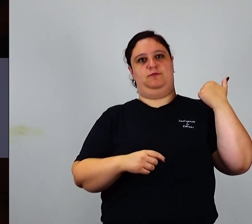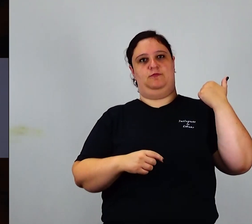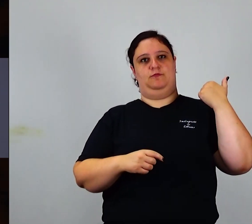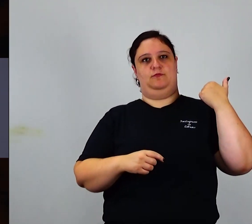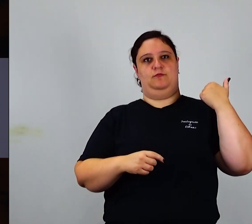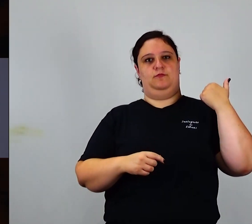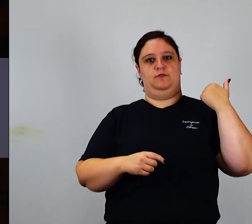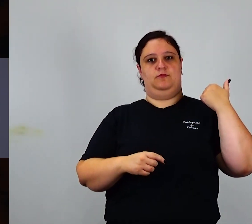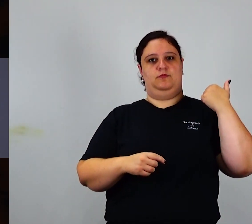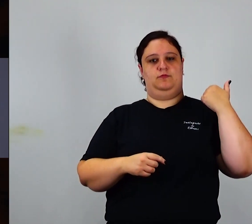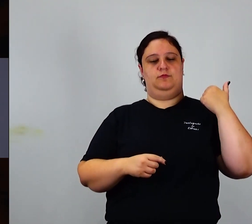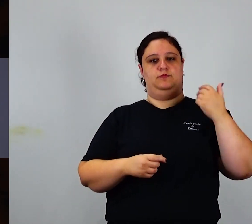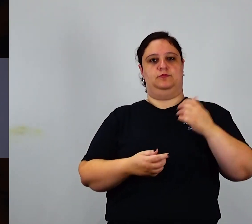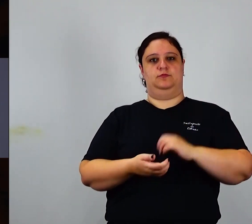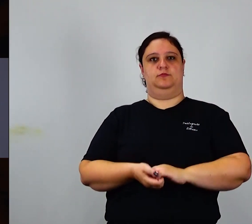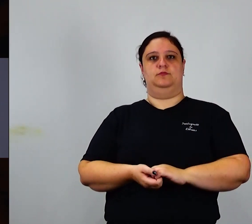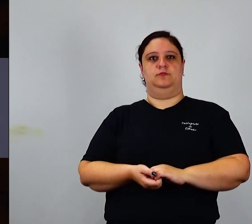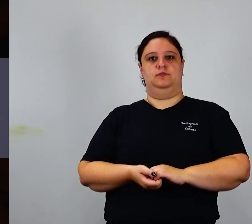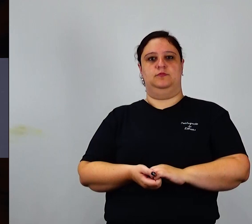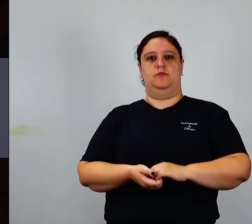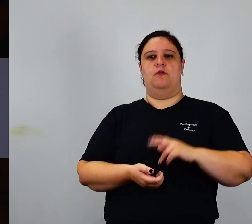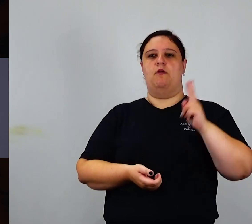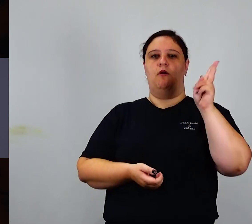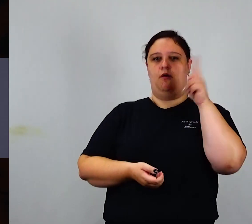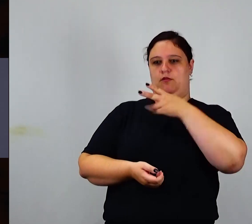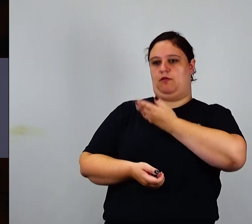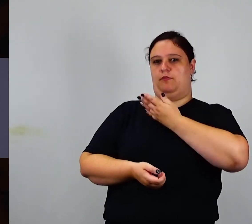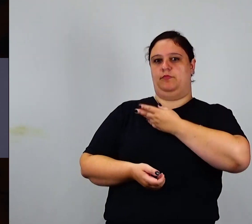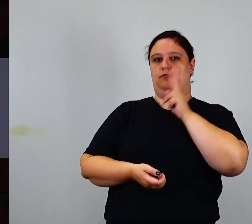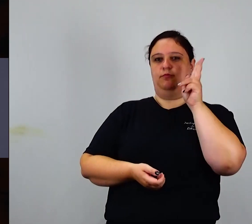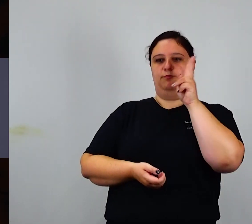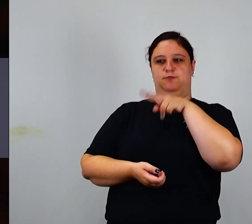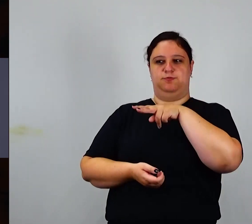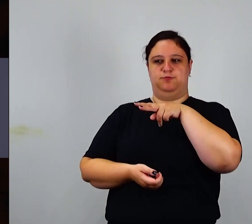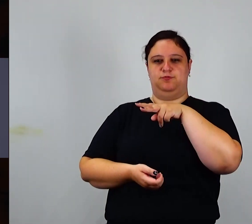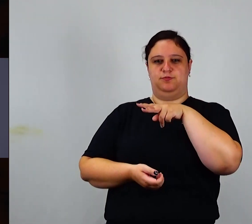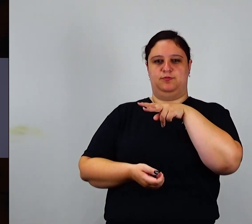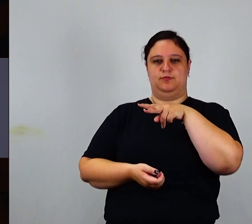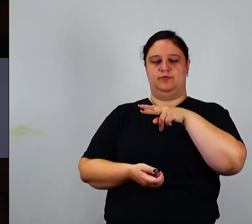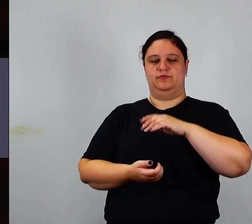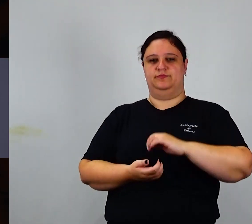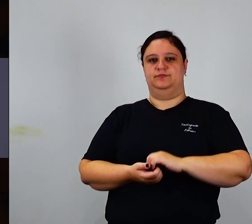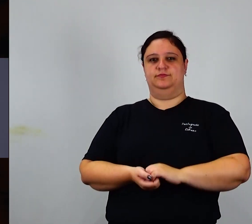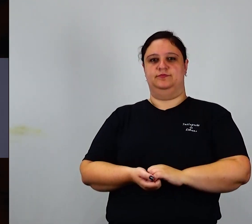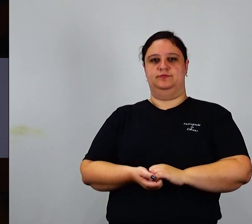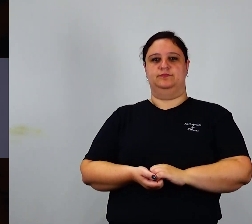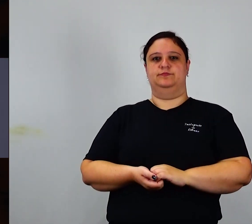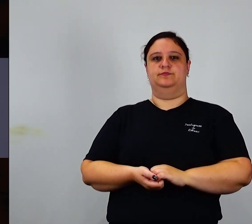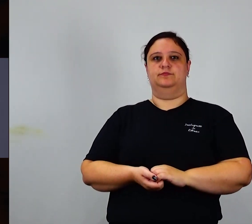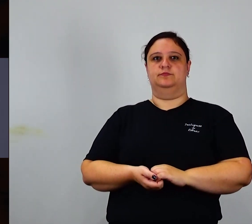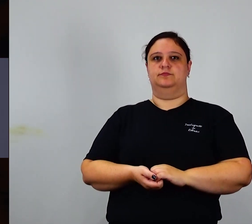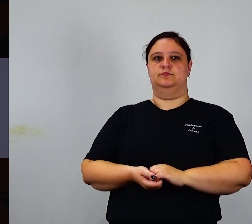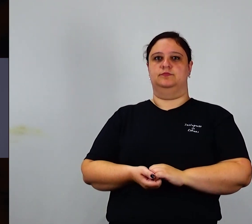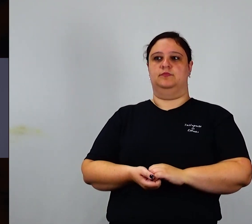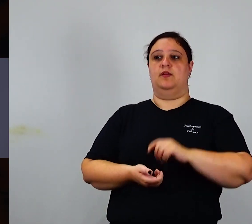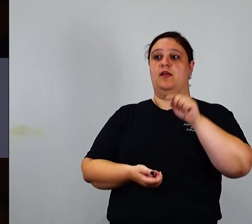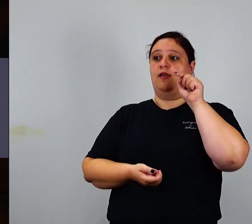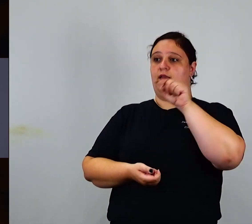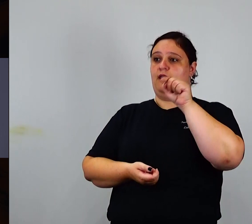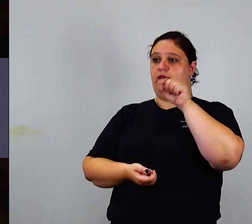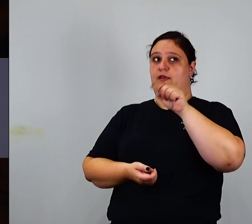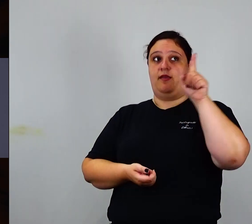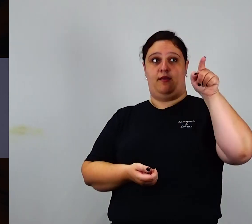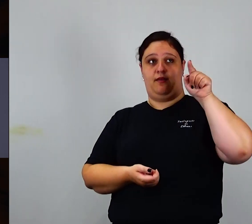Vira para quem está do seu lado, olha bem para ele ou para ela e diga: essa é a sua